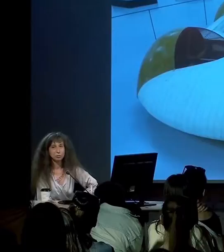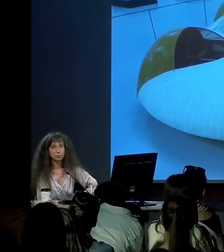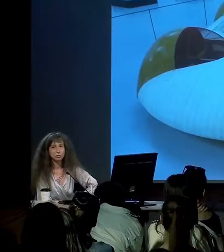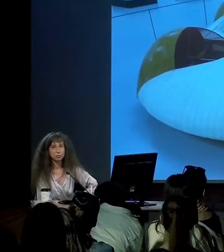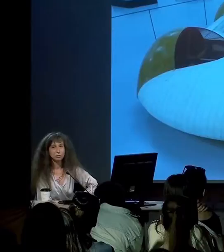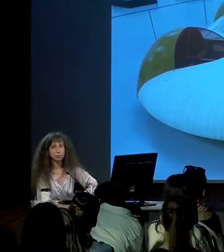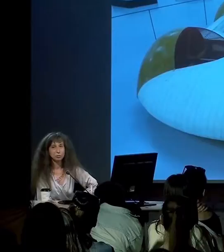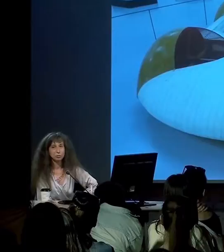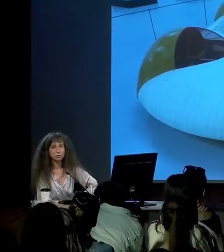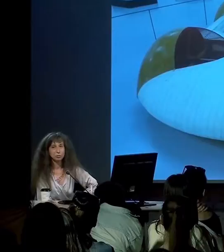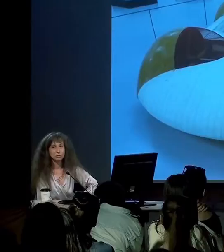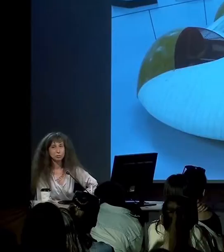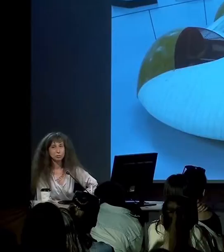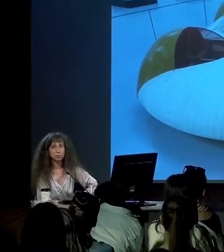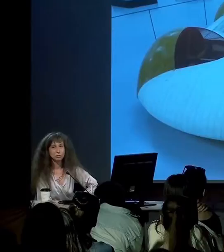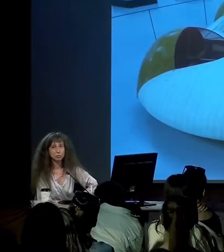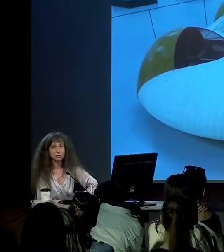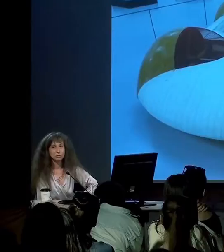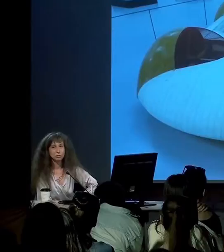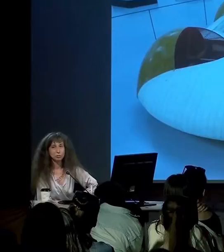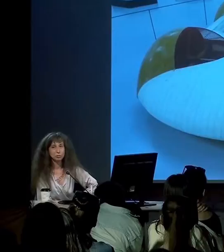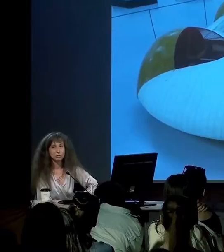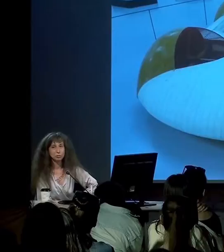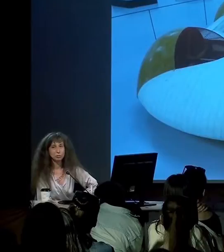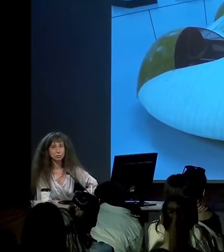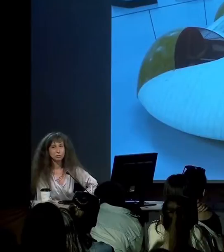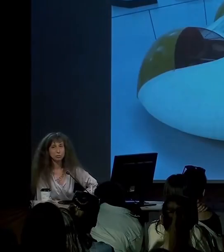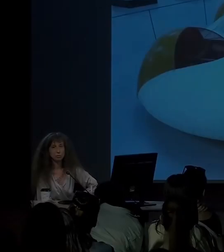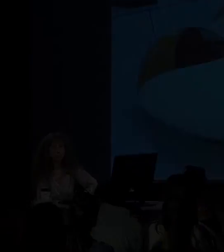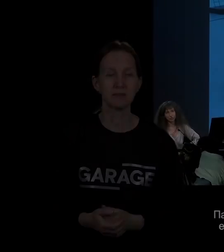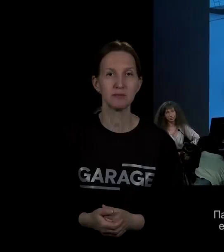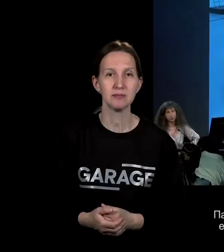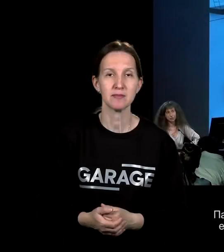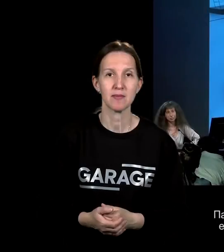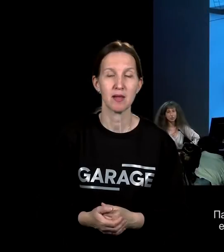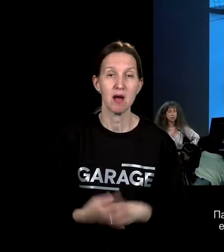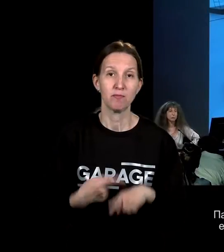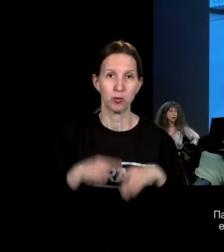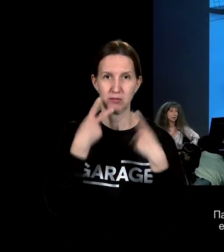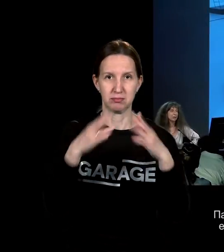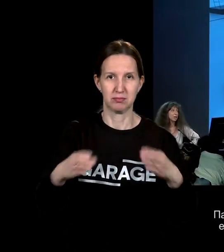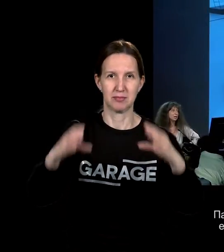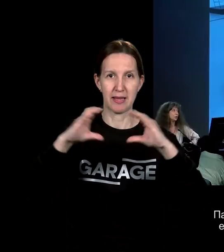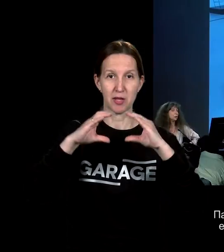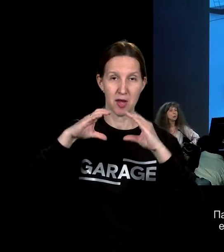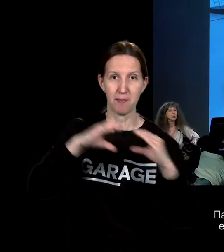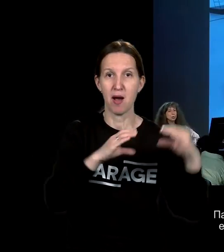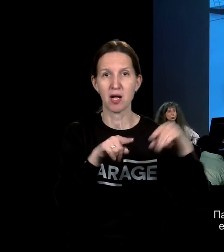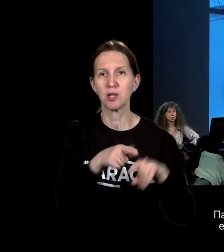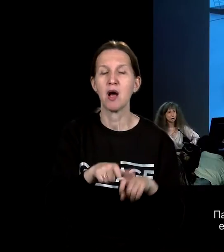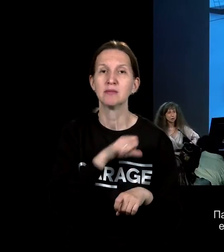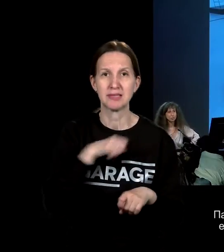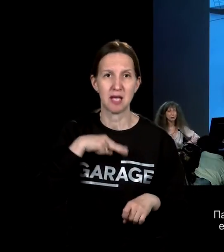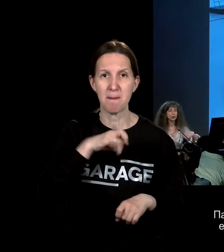расположена кабина пассажира, застекленная квадратная прорезь со скругленными углами. Летательный аппарат Пономаренко действительно очень